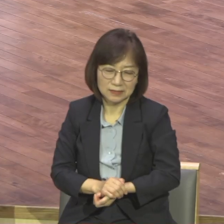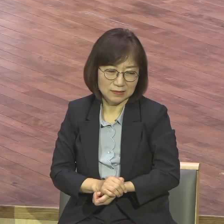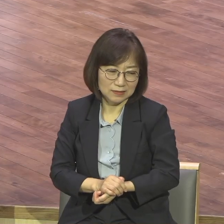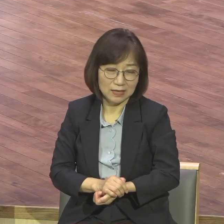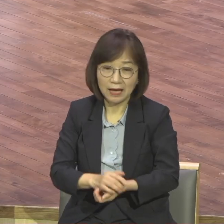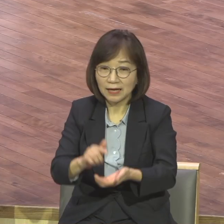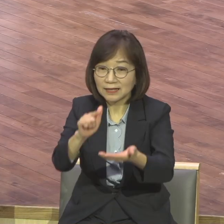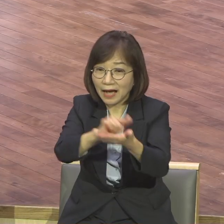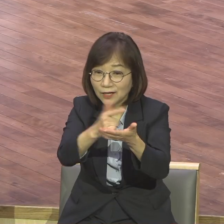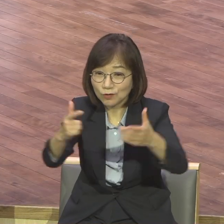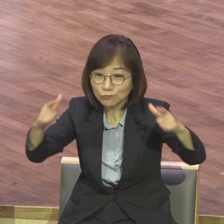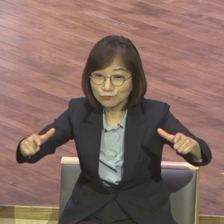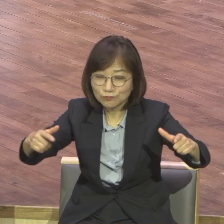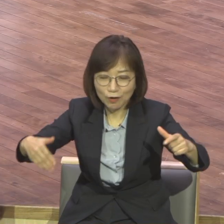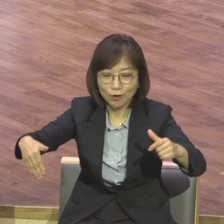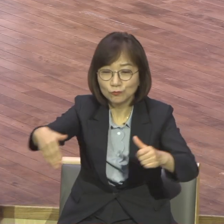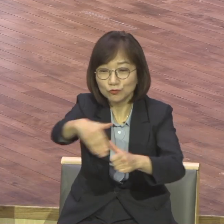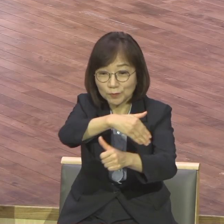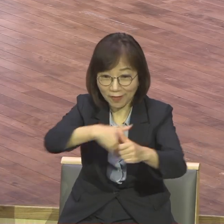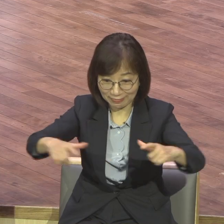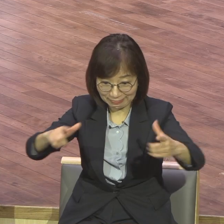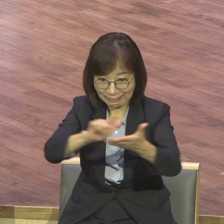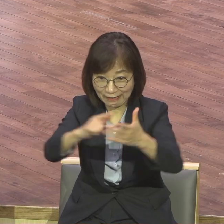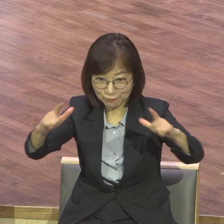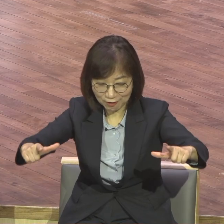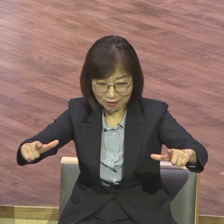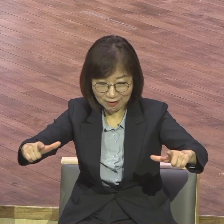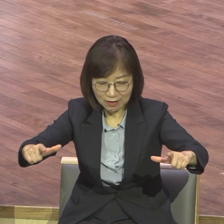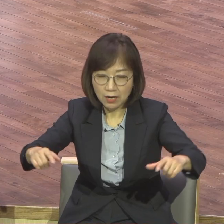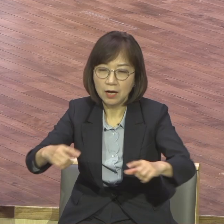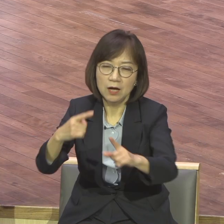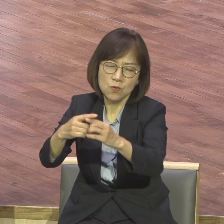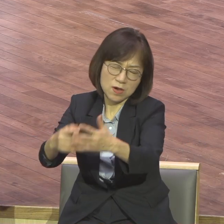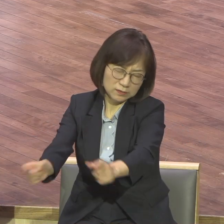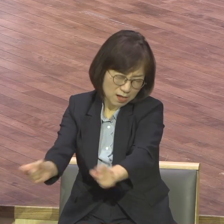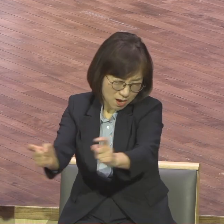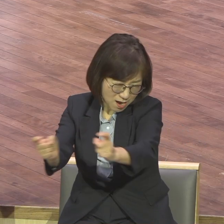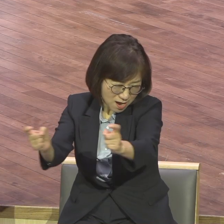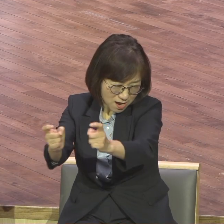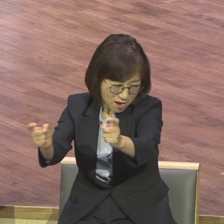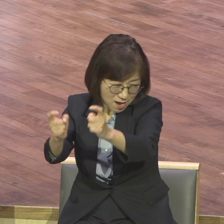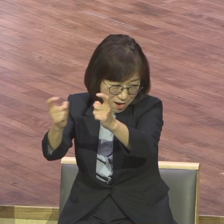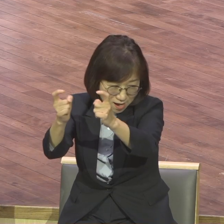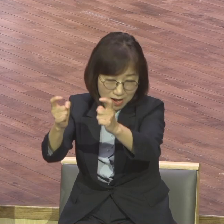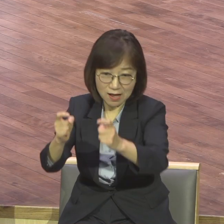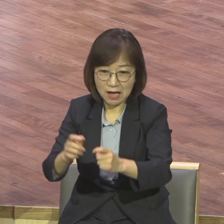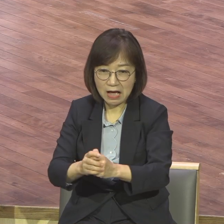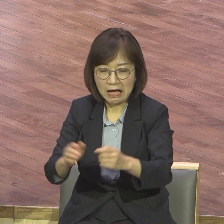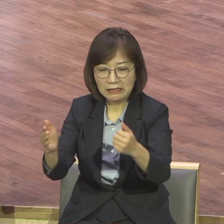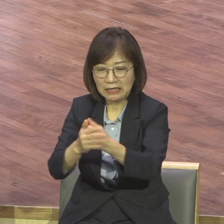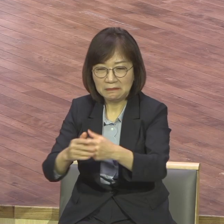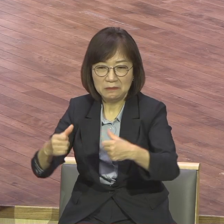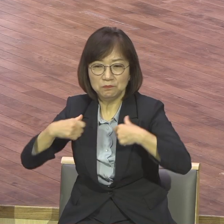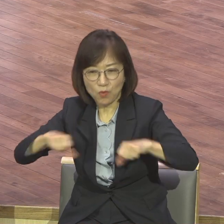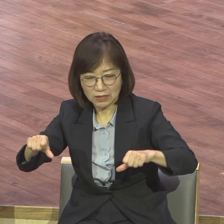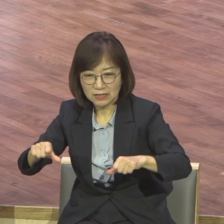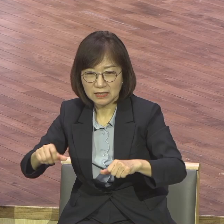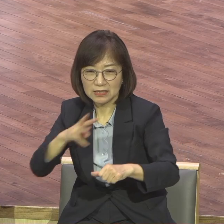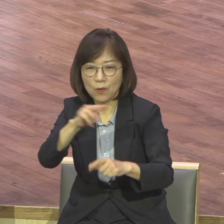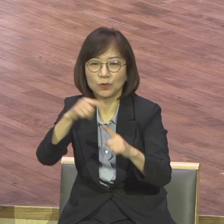강서구만 해도 오, 지난주도 보니까 뭐 너무 교회가 싸워서 영계 인도받고